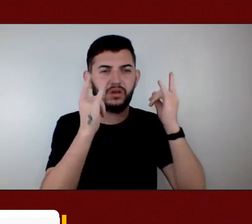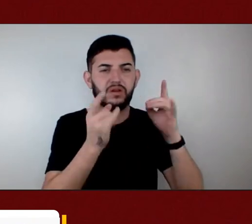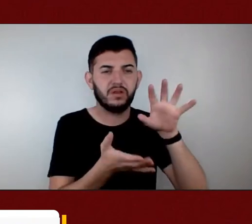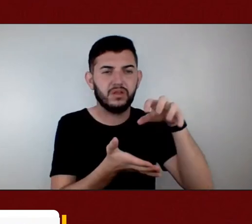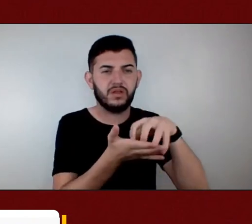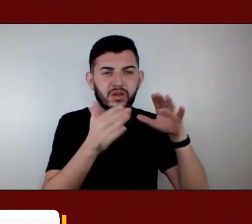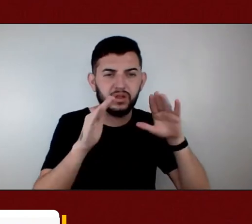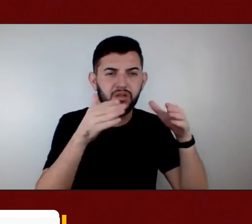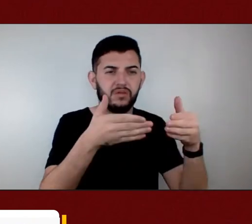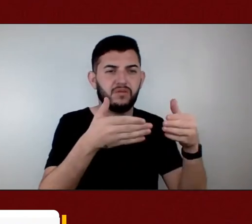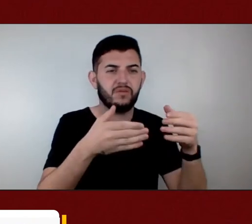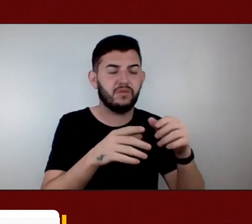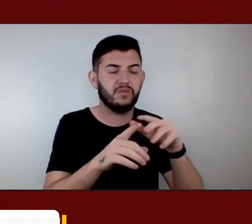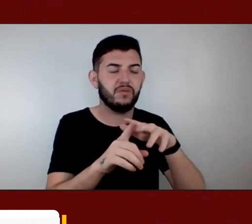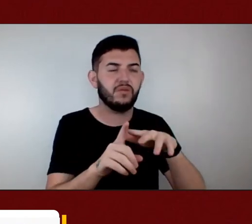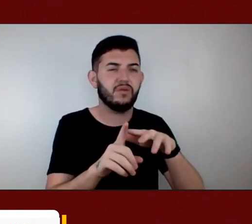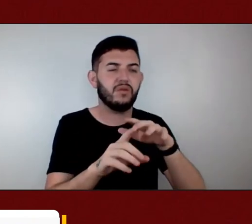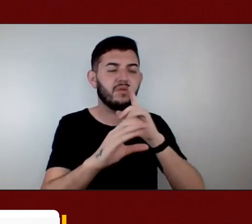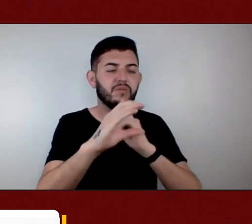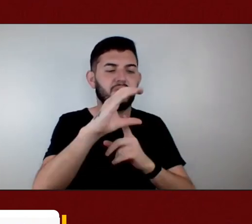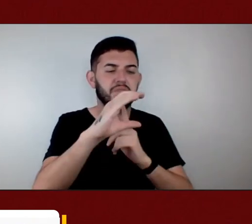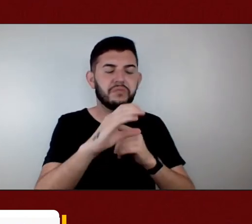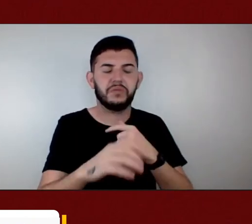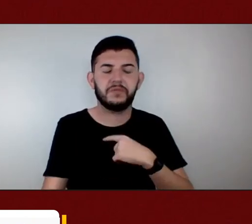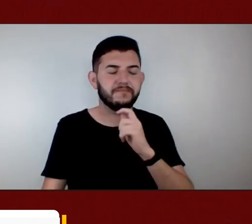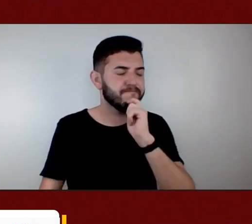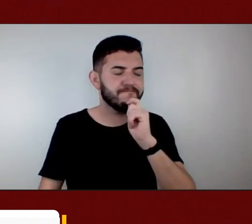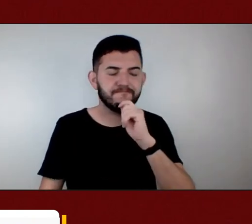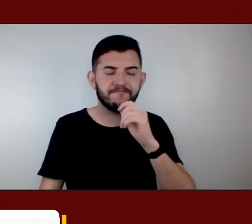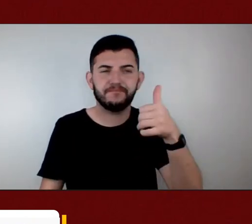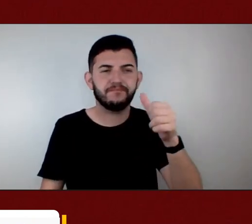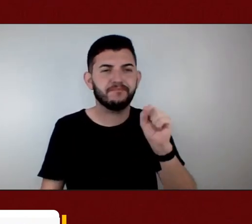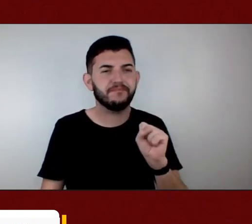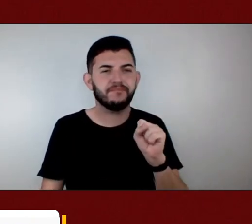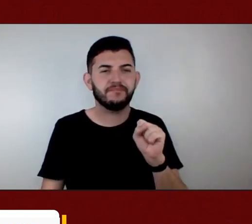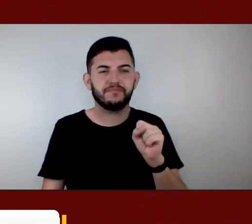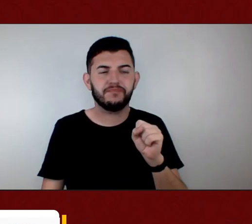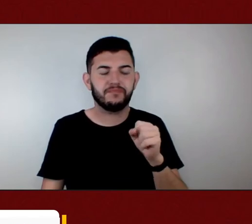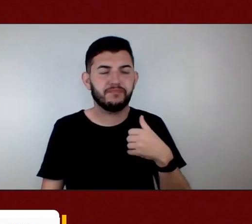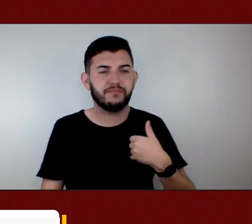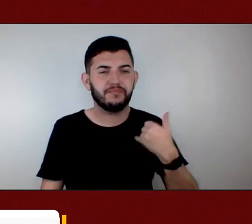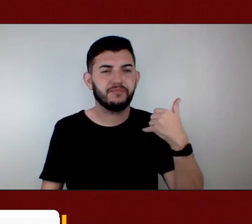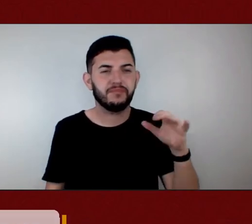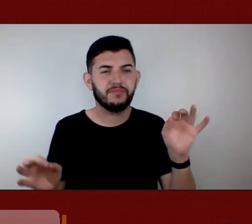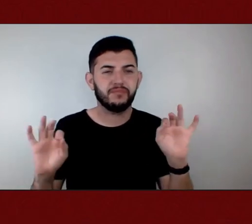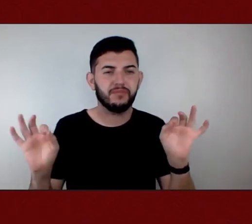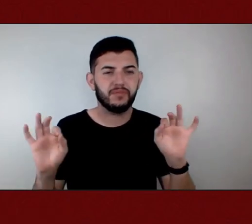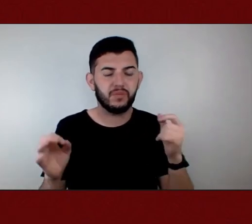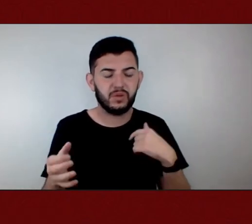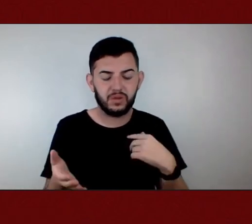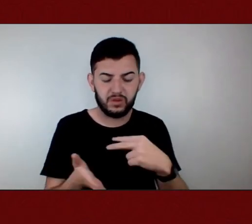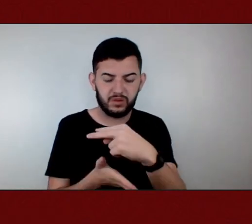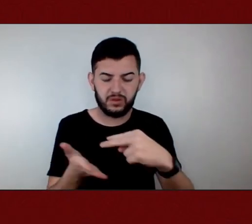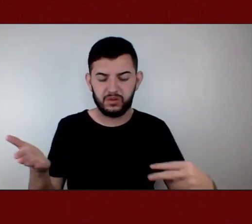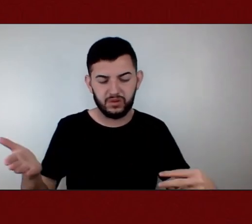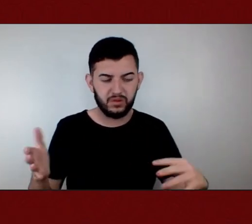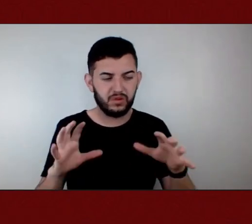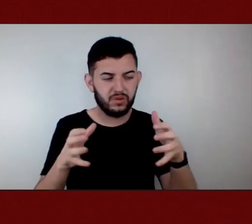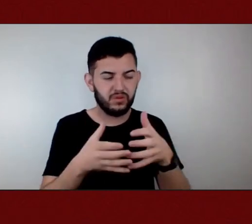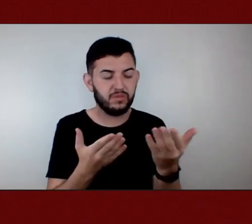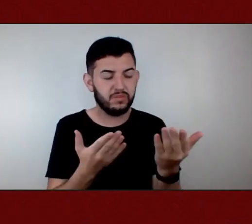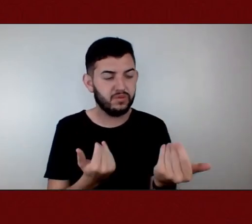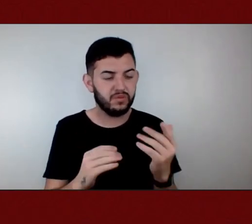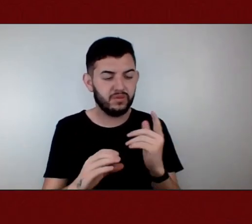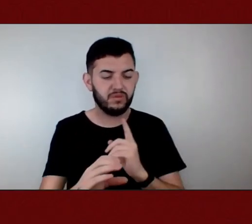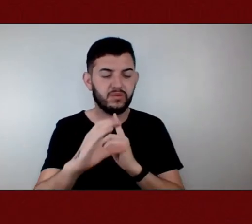acho que eu não tinha nem 18 anos ainda, quando eu li o discurso dos jovens comunistas, que foi oferecido como homenagem